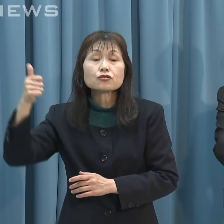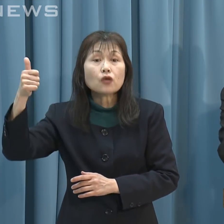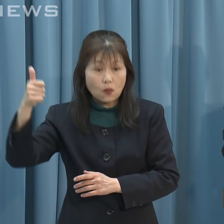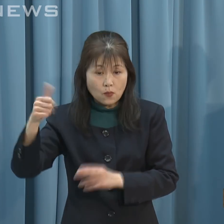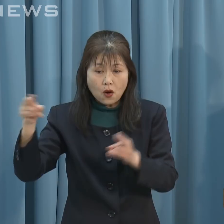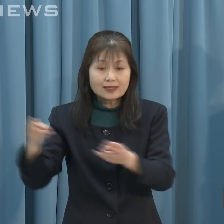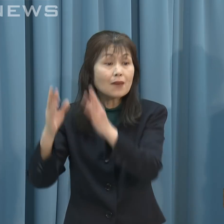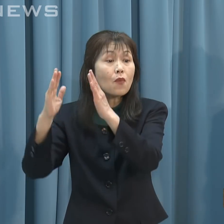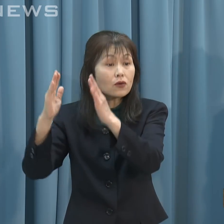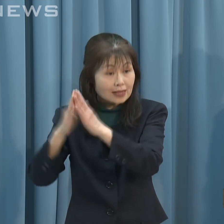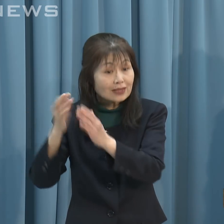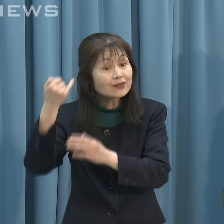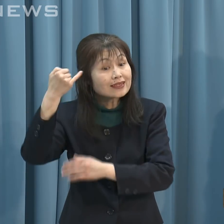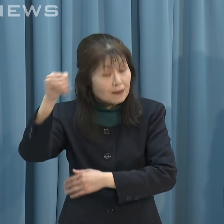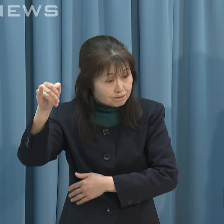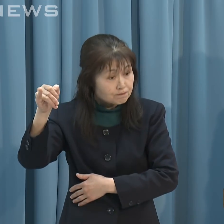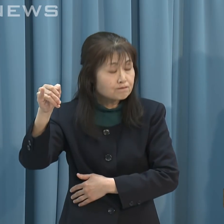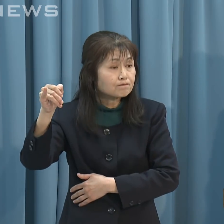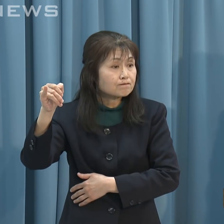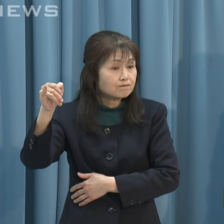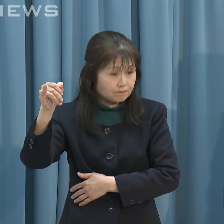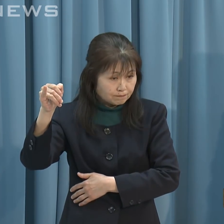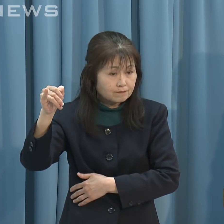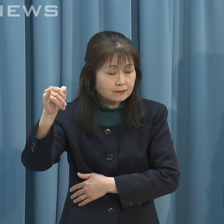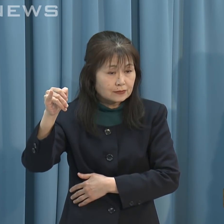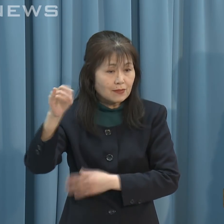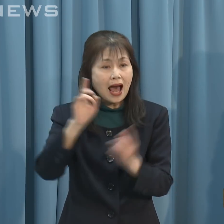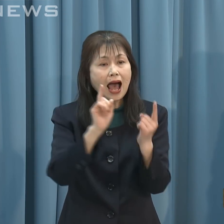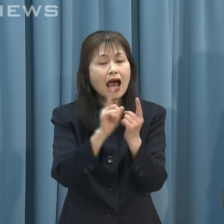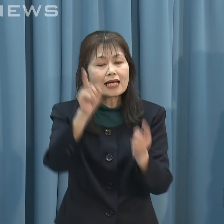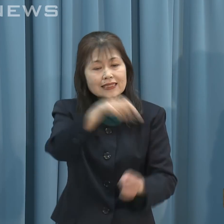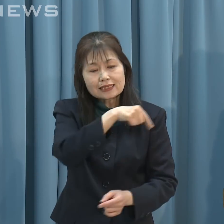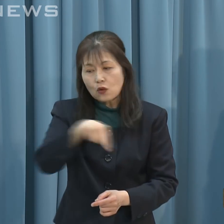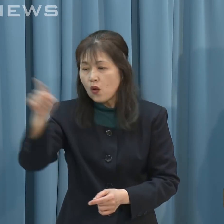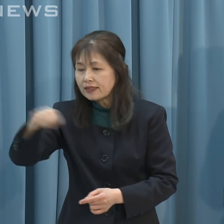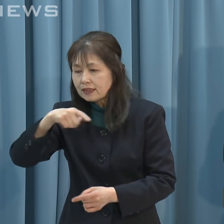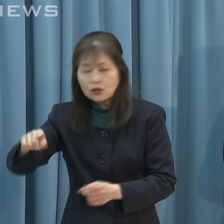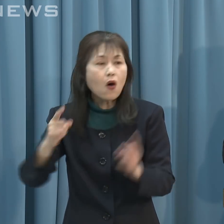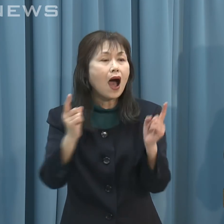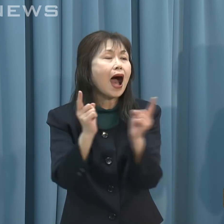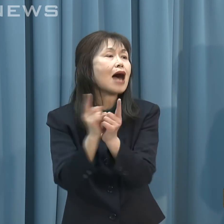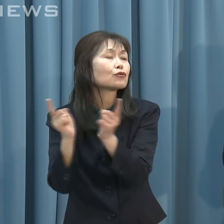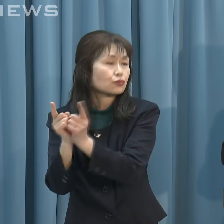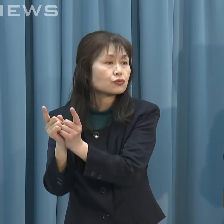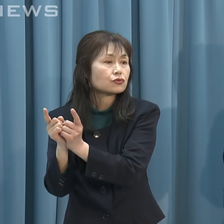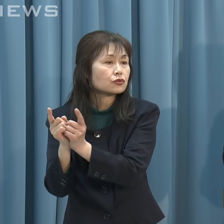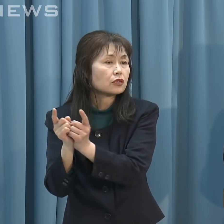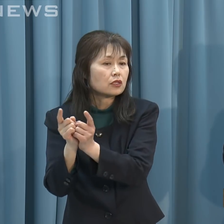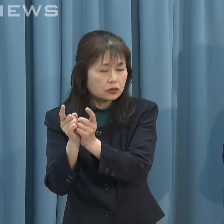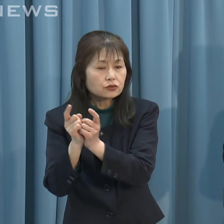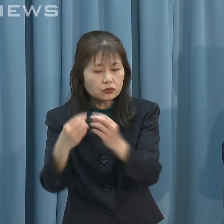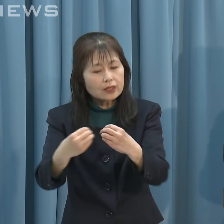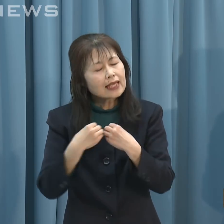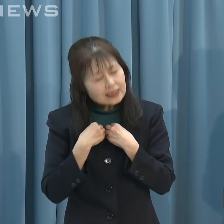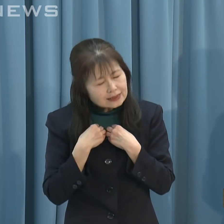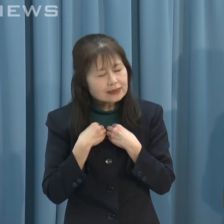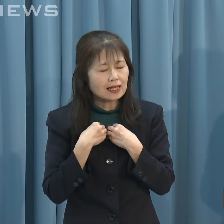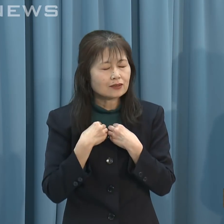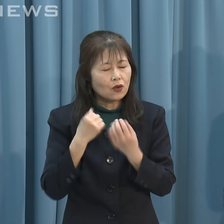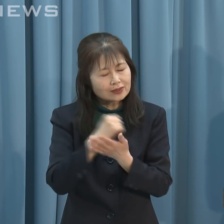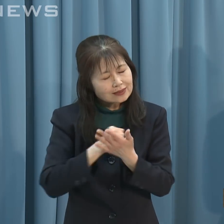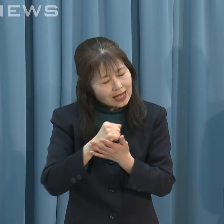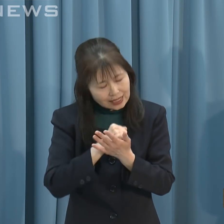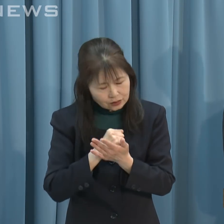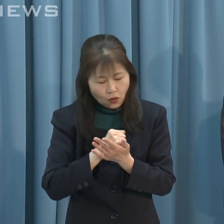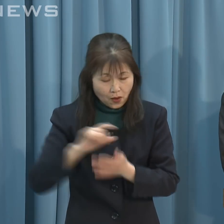生もおっしゃってましたけれども、その接触、人との接触、つまり感染の機会を極力減らすということです